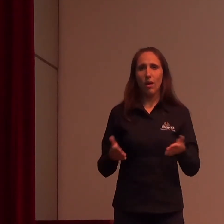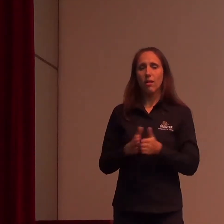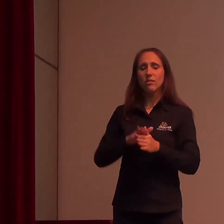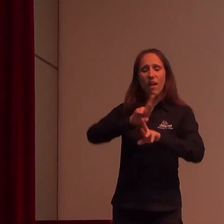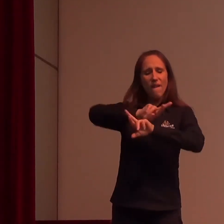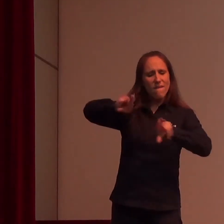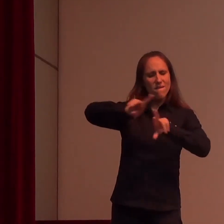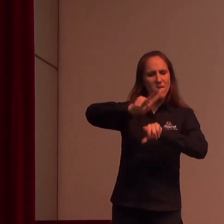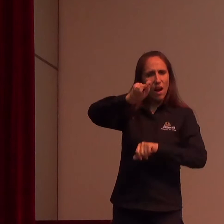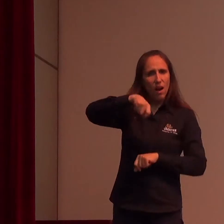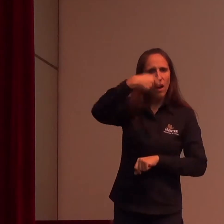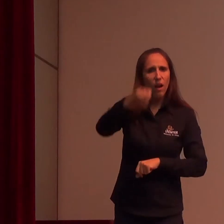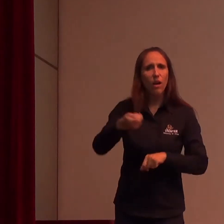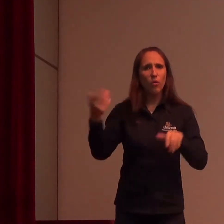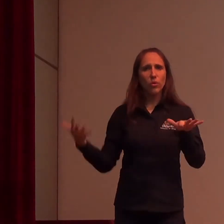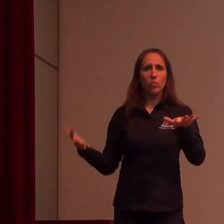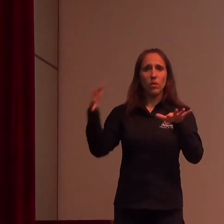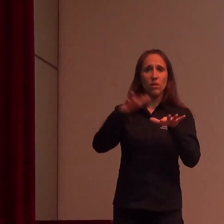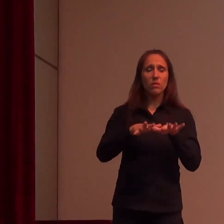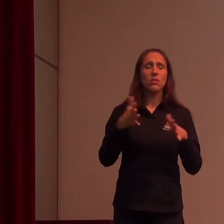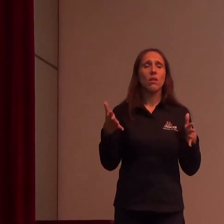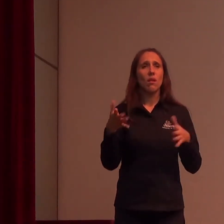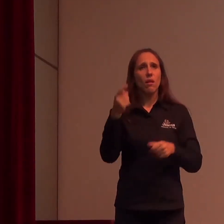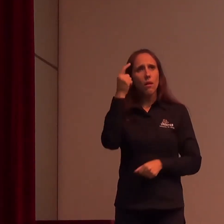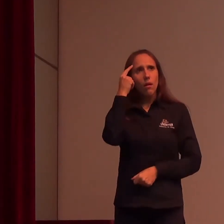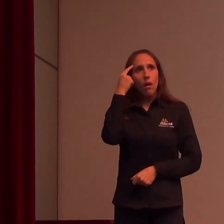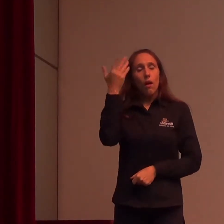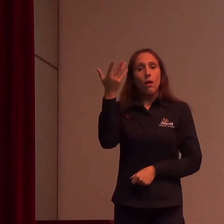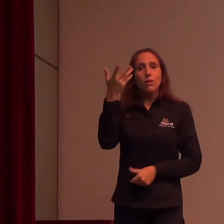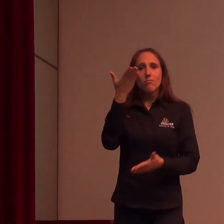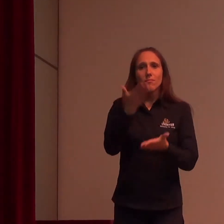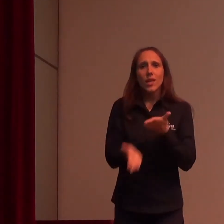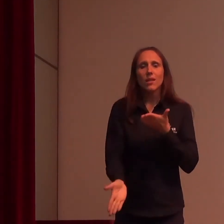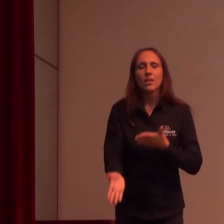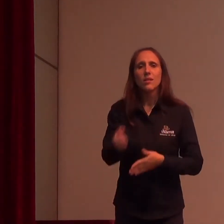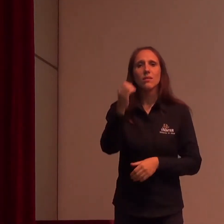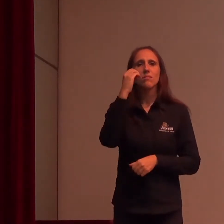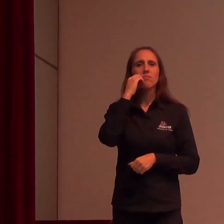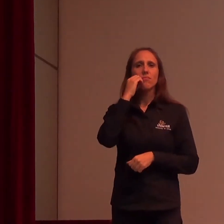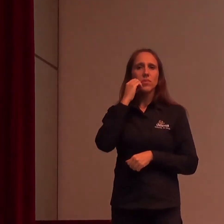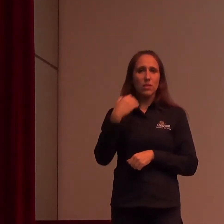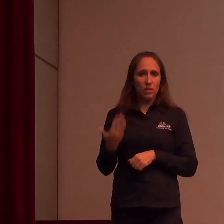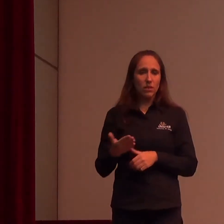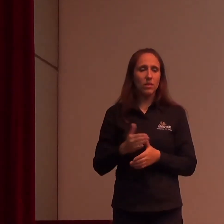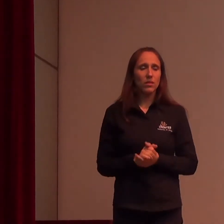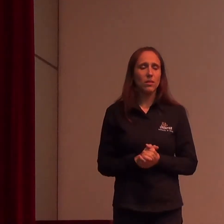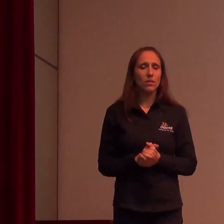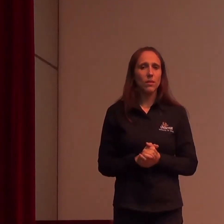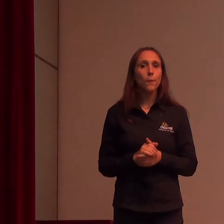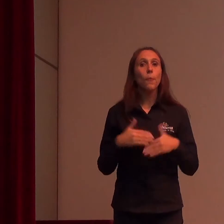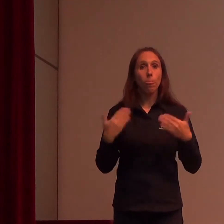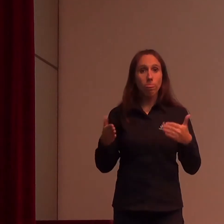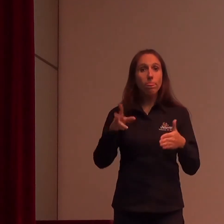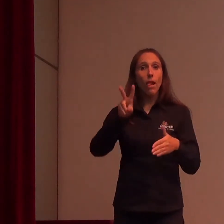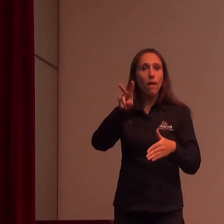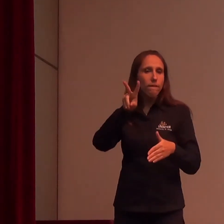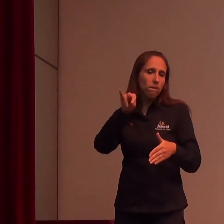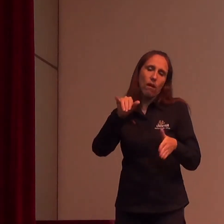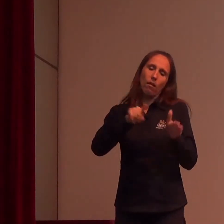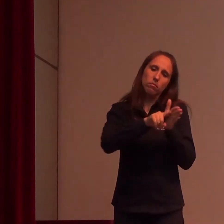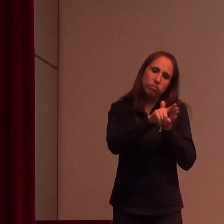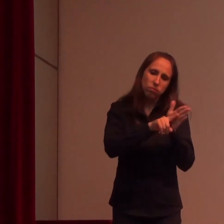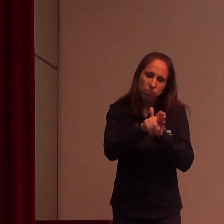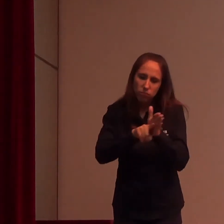área da inclusão. Falei, gente, estão perdendo oportunidade aí, né? Então a gente vai nessa pesquisa mesmo